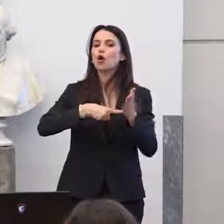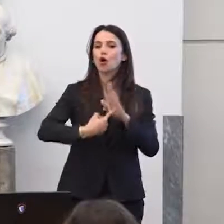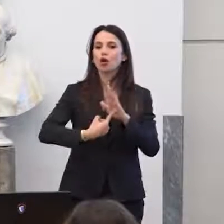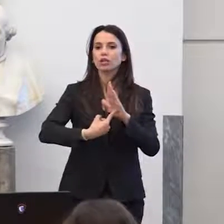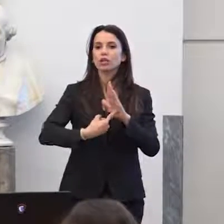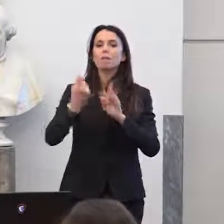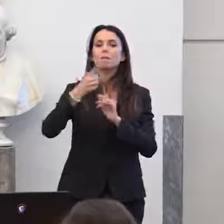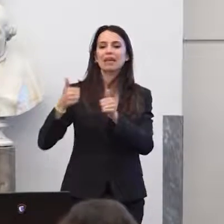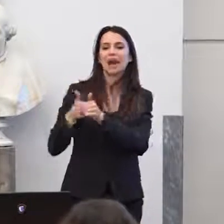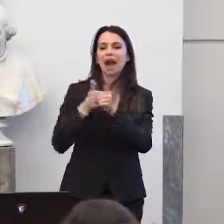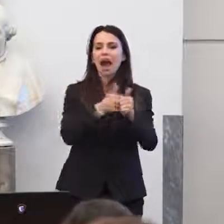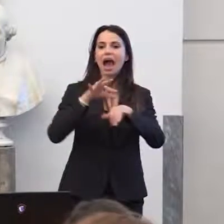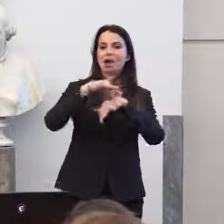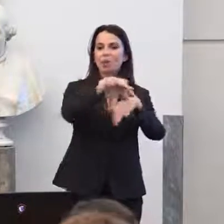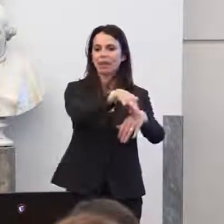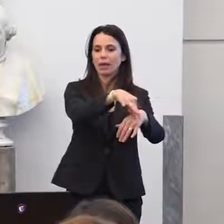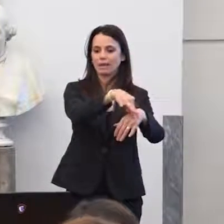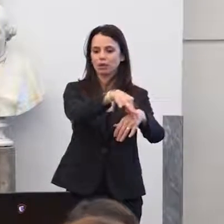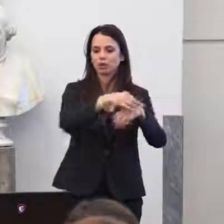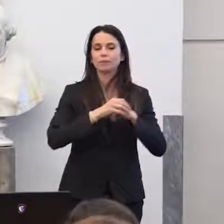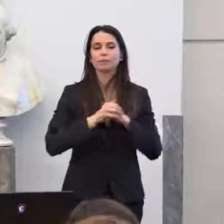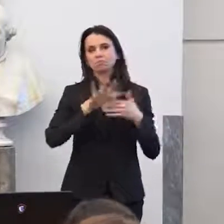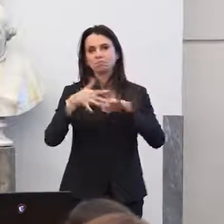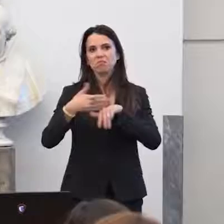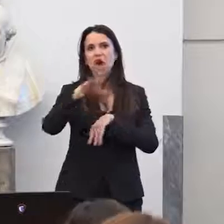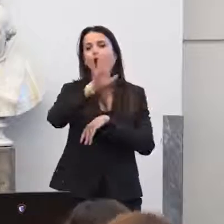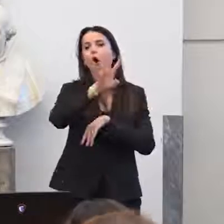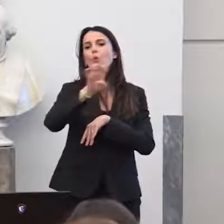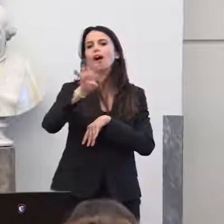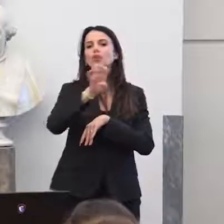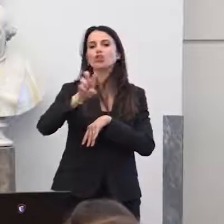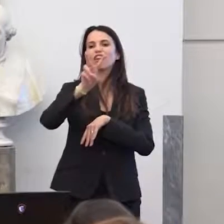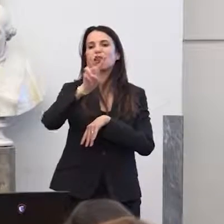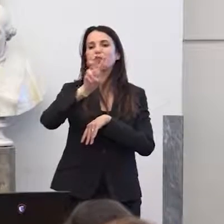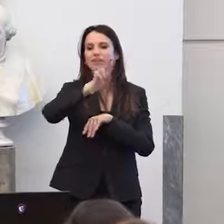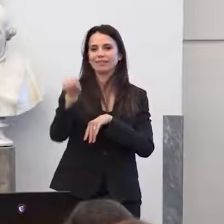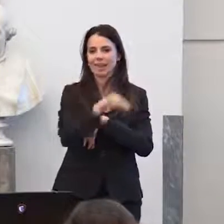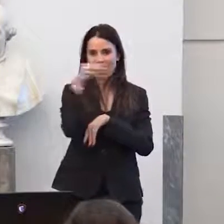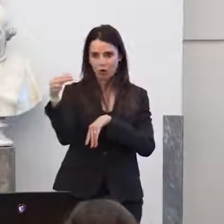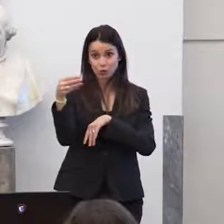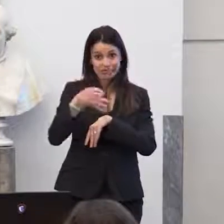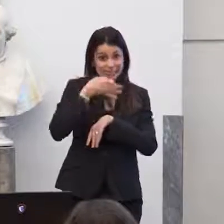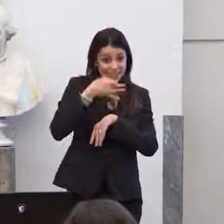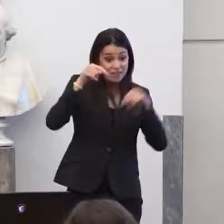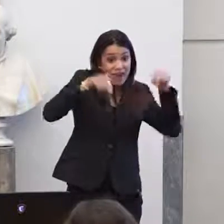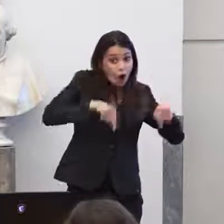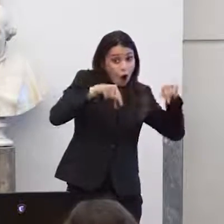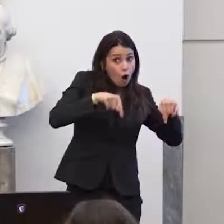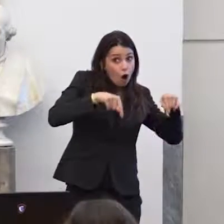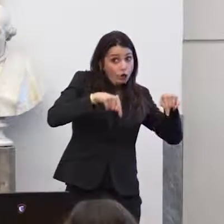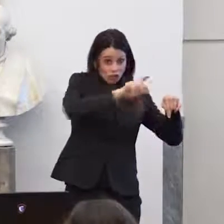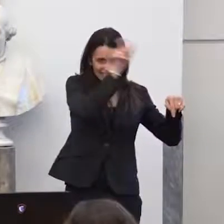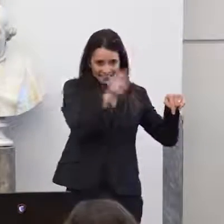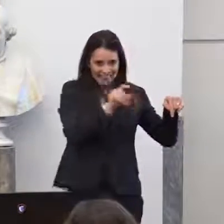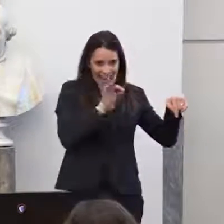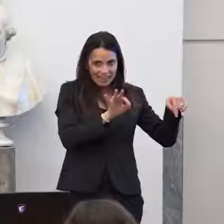accompagnamento, mediamente per un importo di 420 euro, vuol dire che la spesa oggi della Nazione